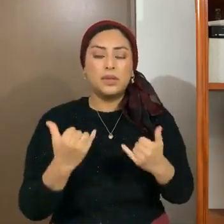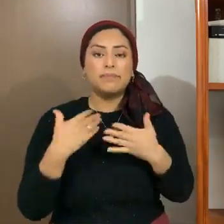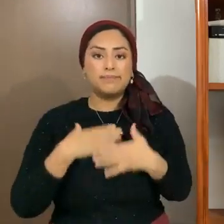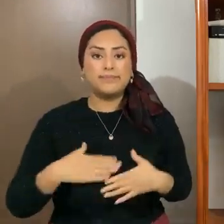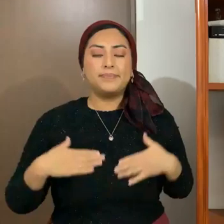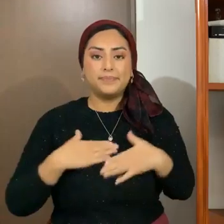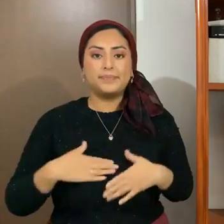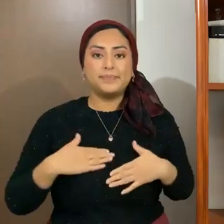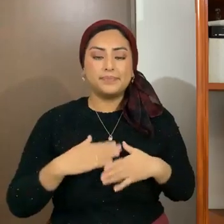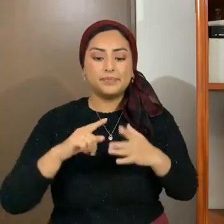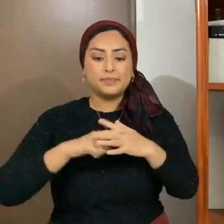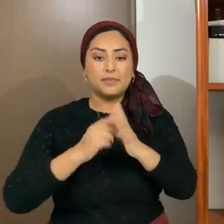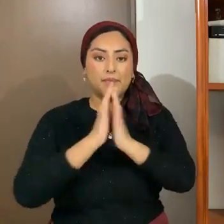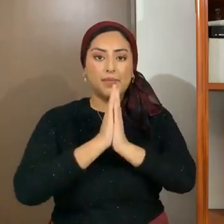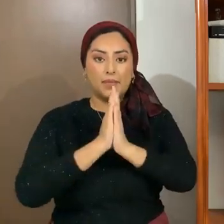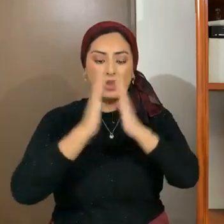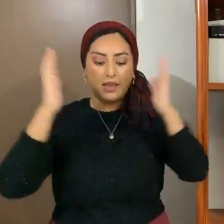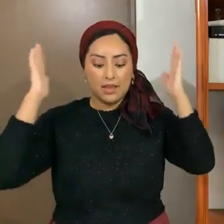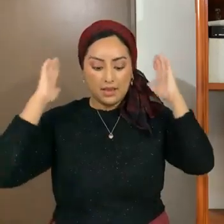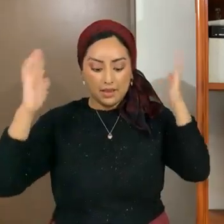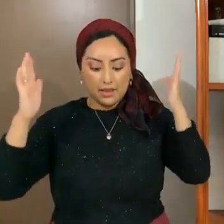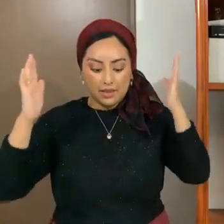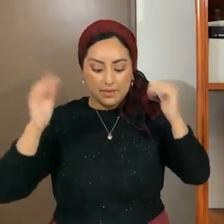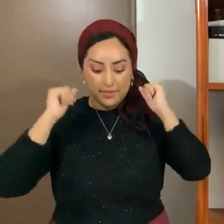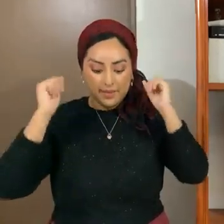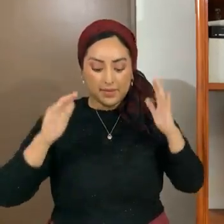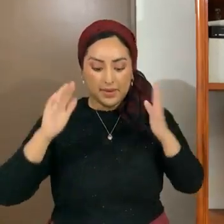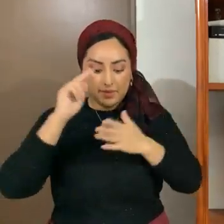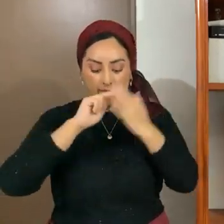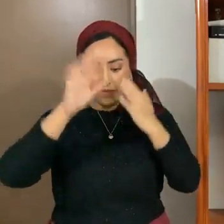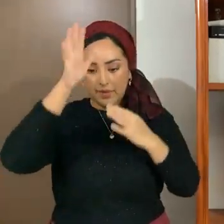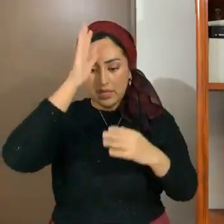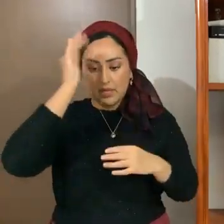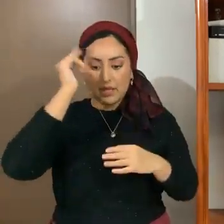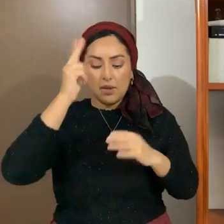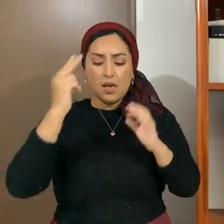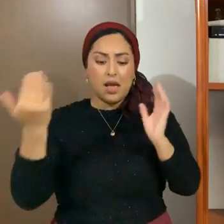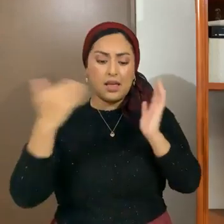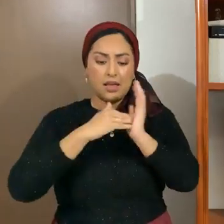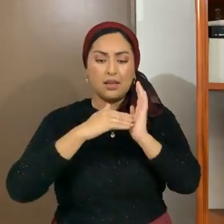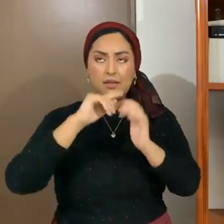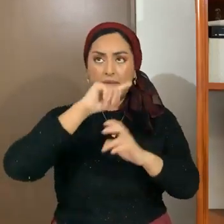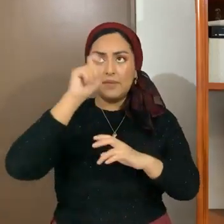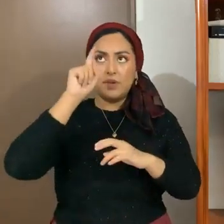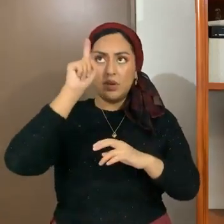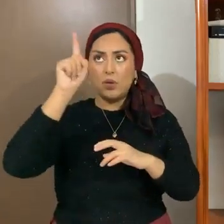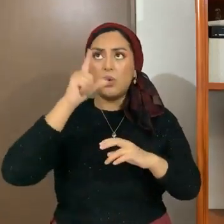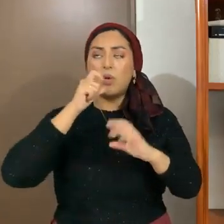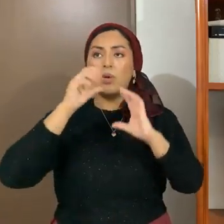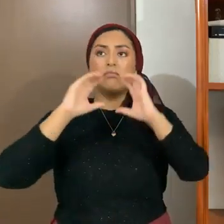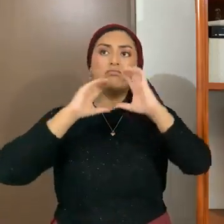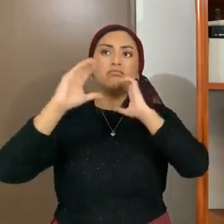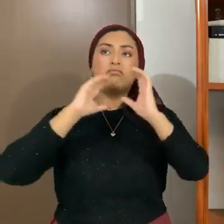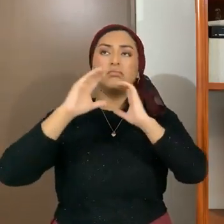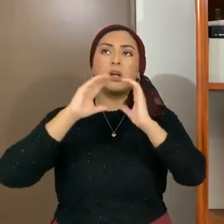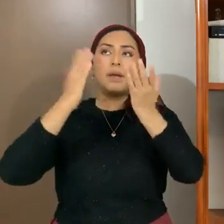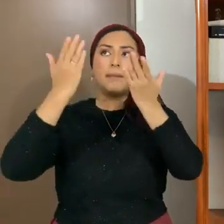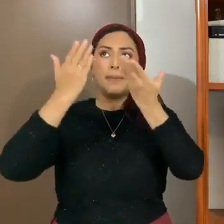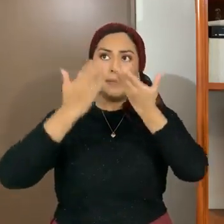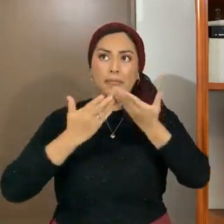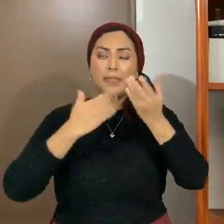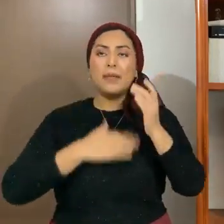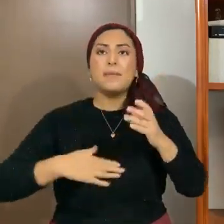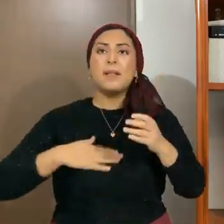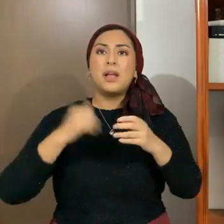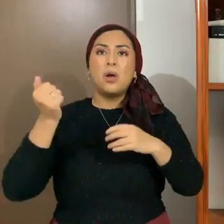a disfrutarla. Hagamos una pequeña oración. Padre eterno Yahweh, una vez más te pedimos que seas tú quien nos hable, ministranos. Por